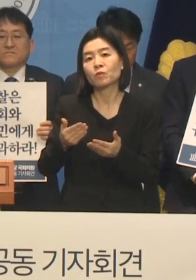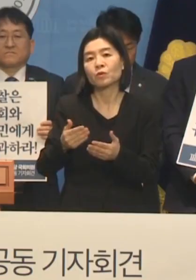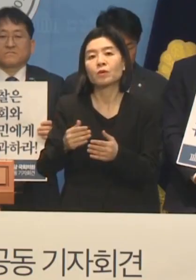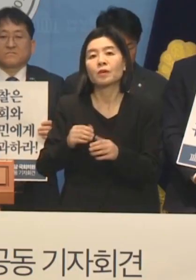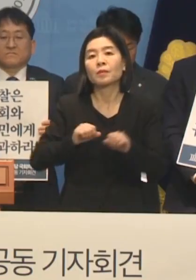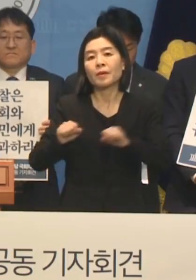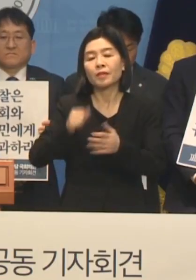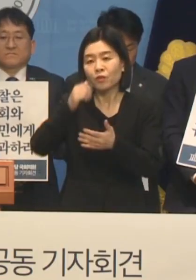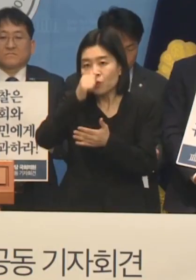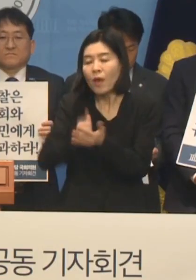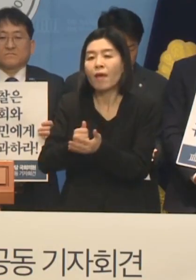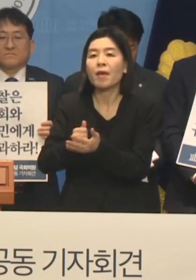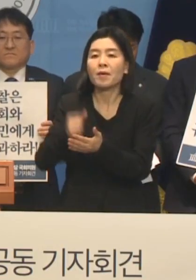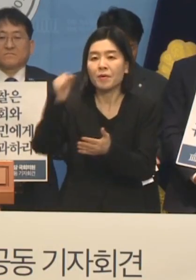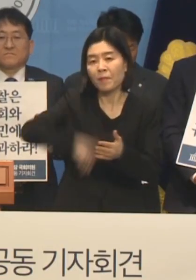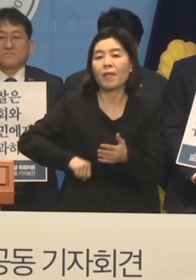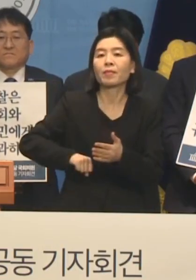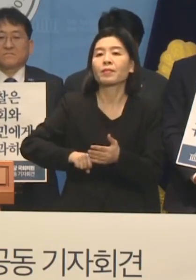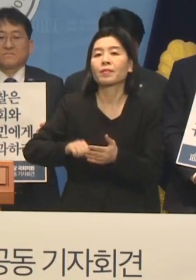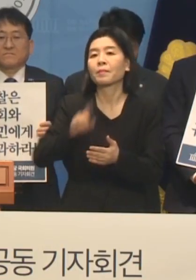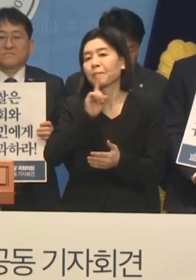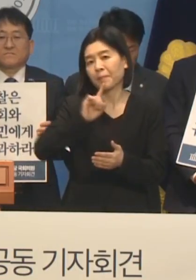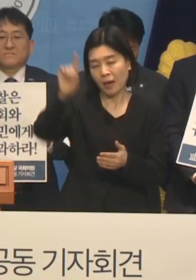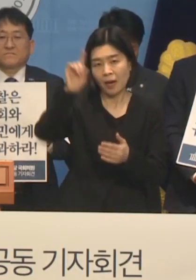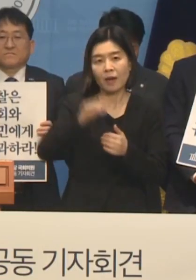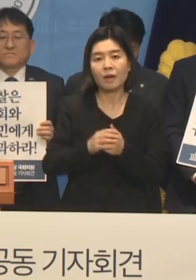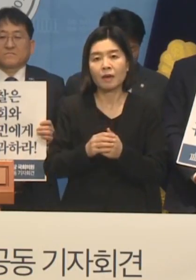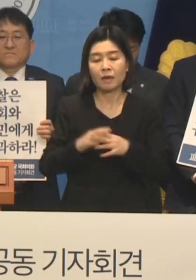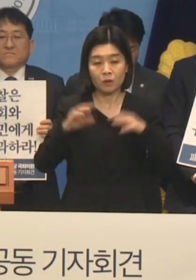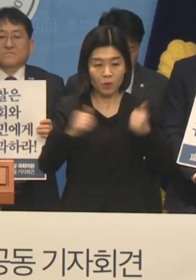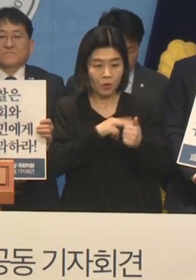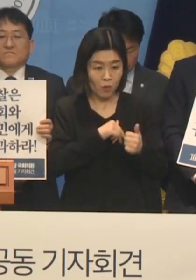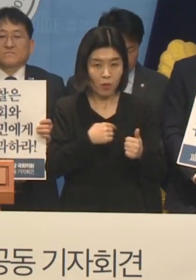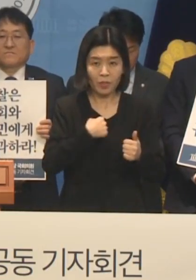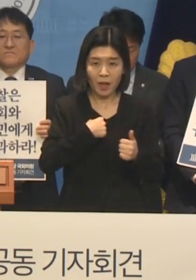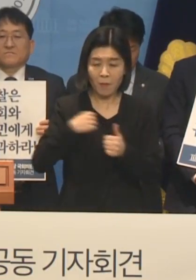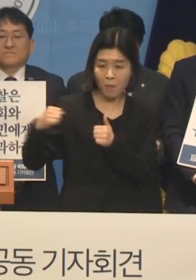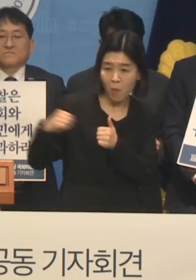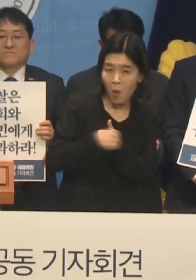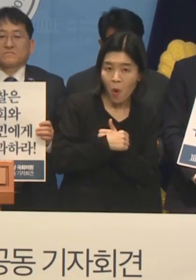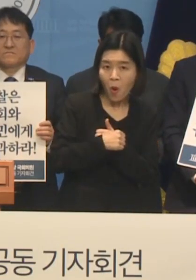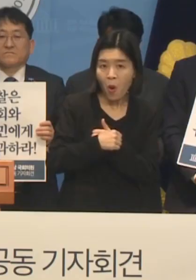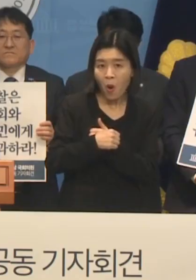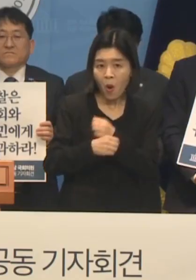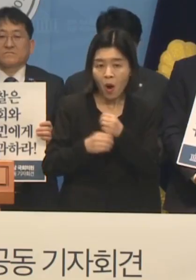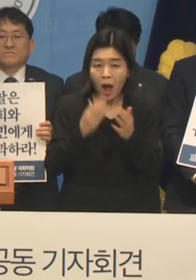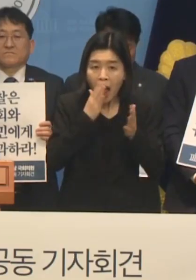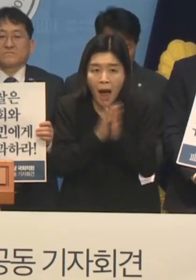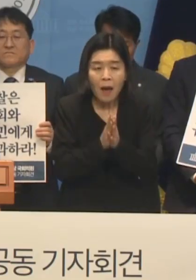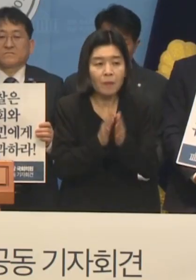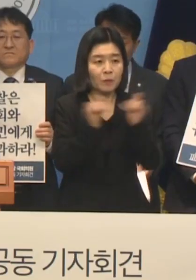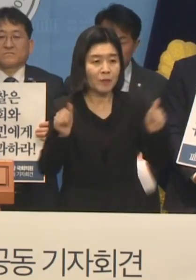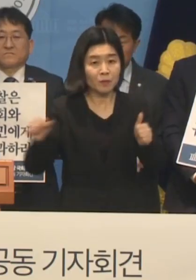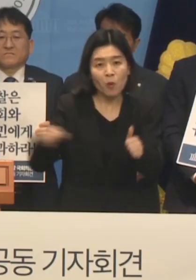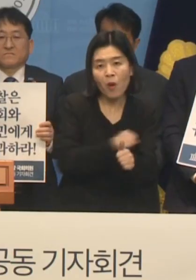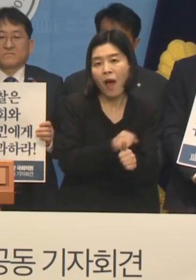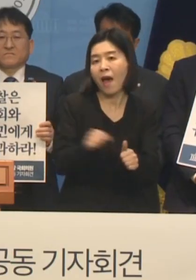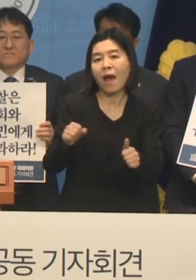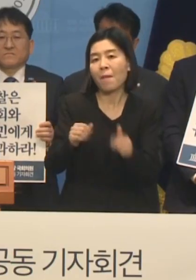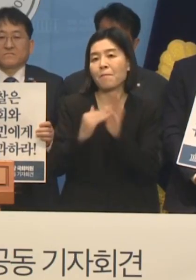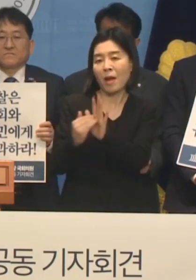고소했습니다. 국회의원에 대한 폭력이 국민을 향한 폭력으로 이어지지 않도록 끝까지